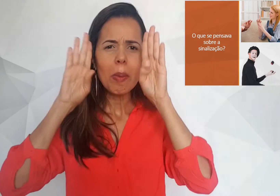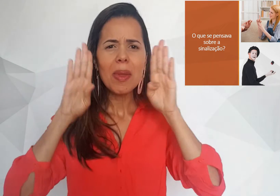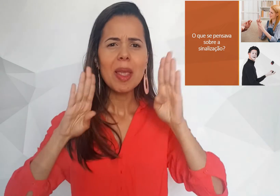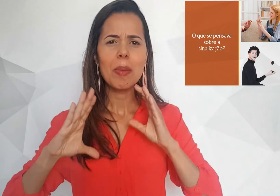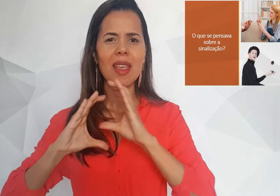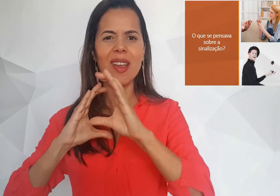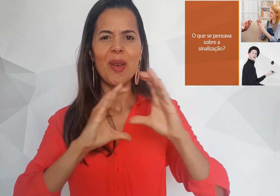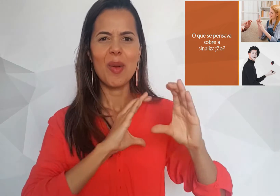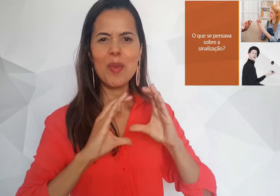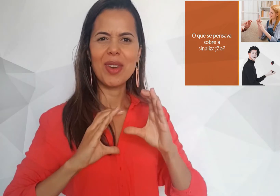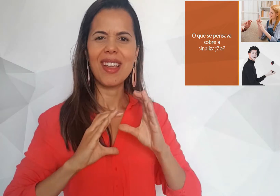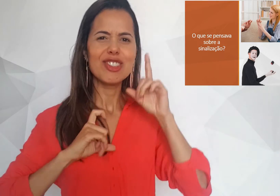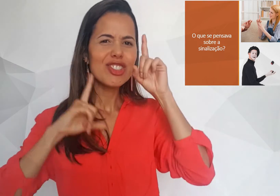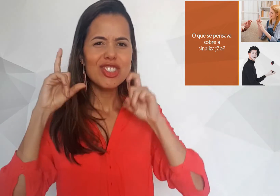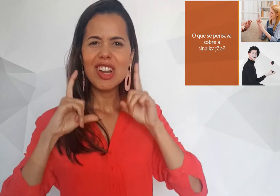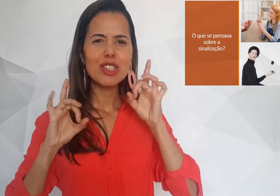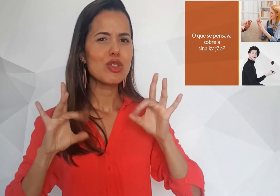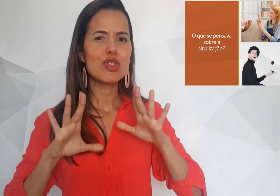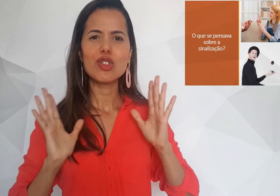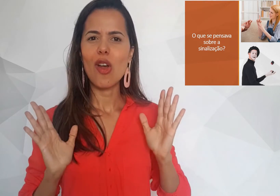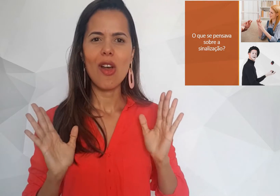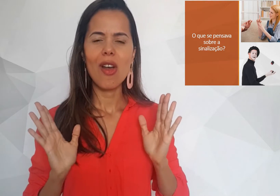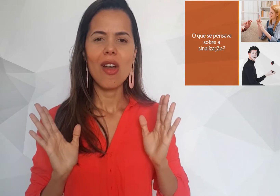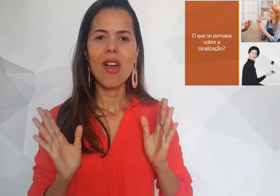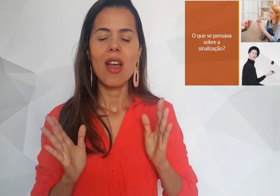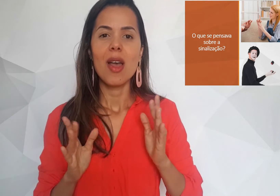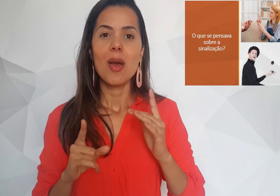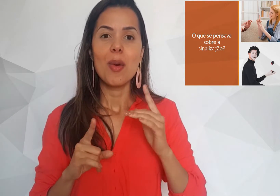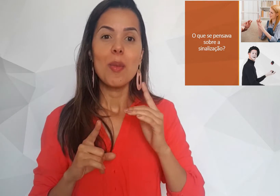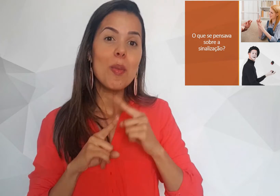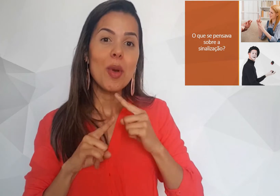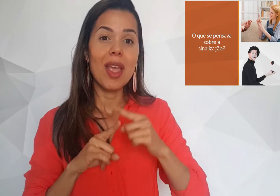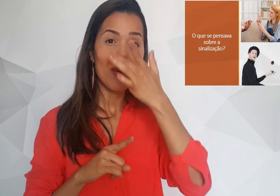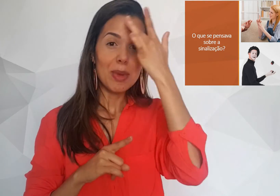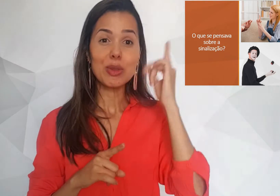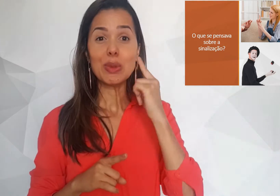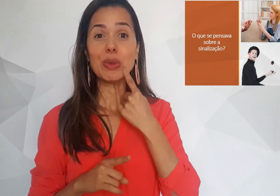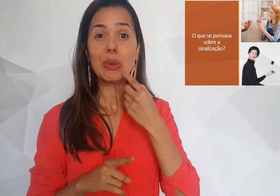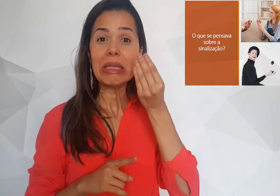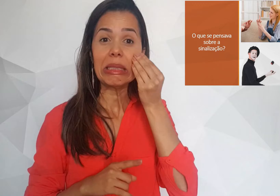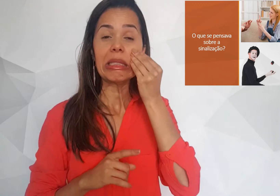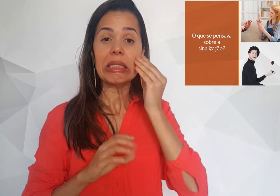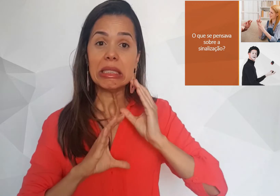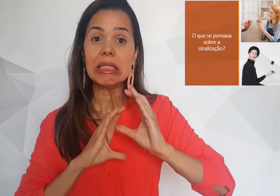era mera gestualidade, isto é, era a forma com que eles encontravam de se